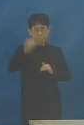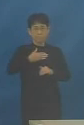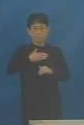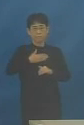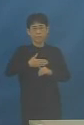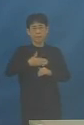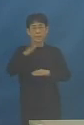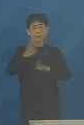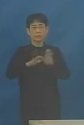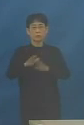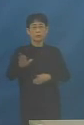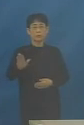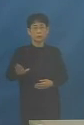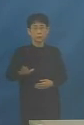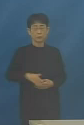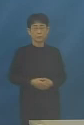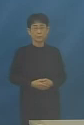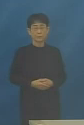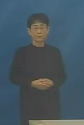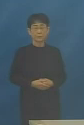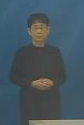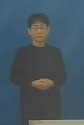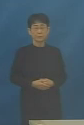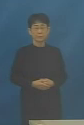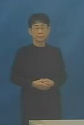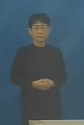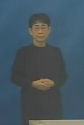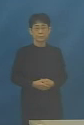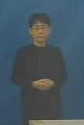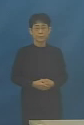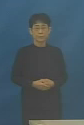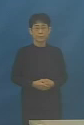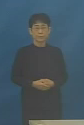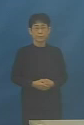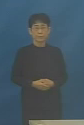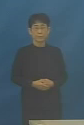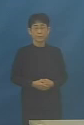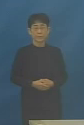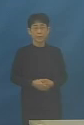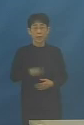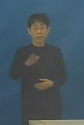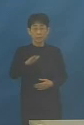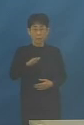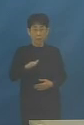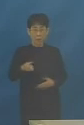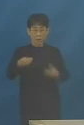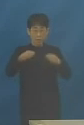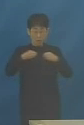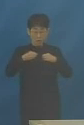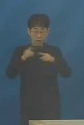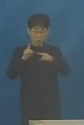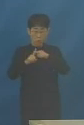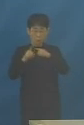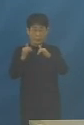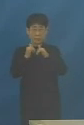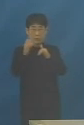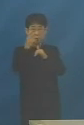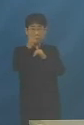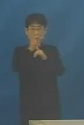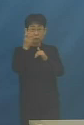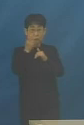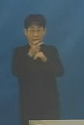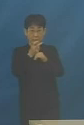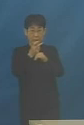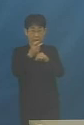ございますであのあの高揚に aまあ陽性者の価格についてはまあ一日数か